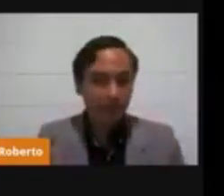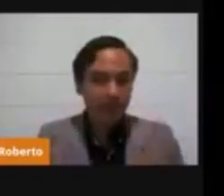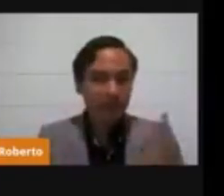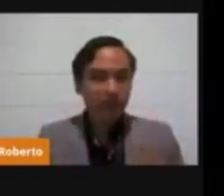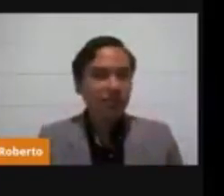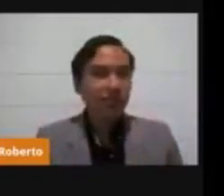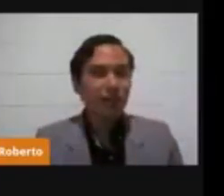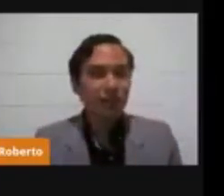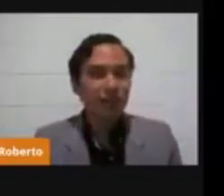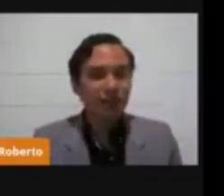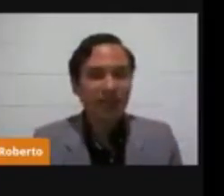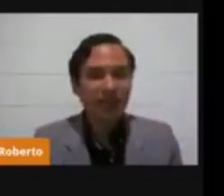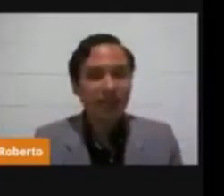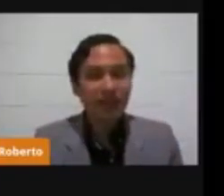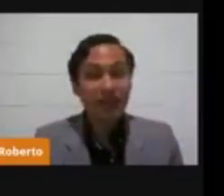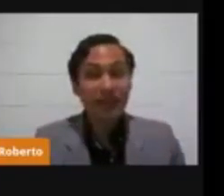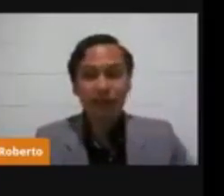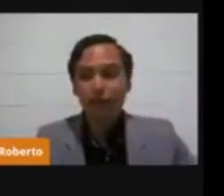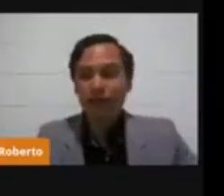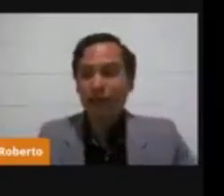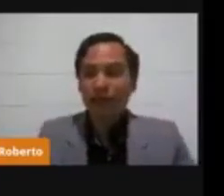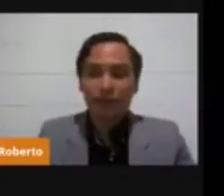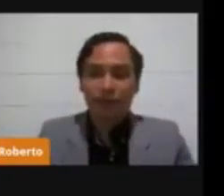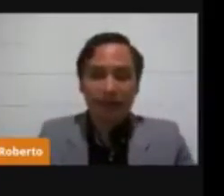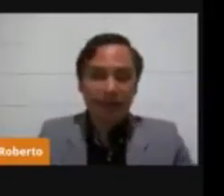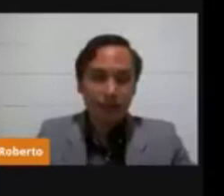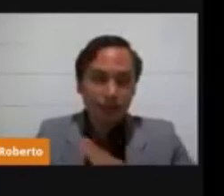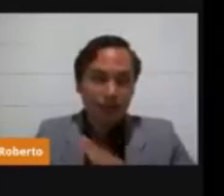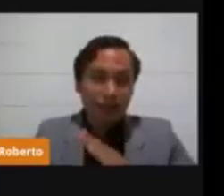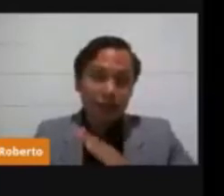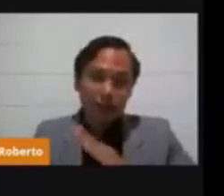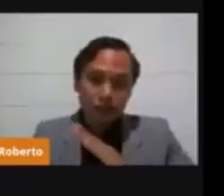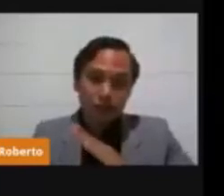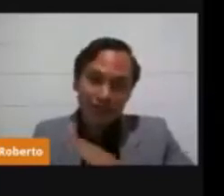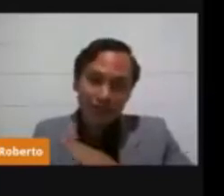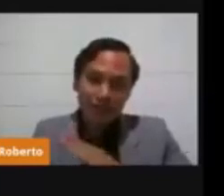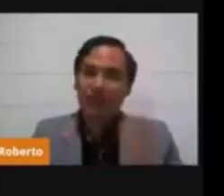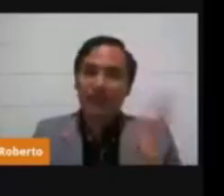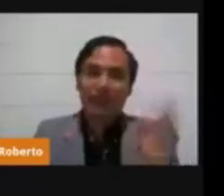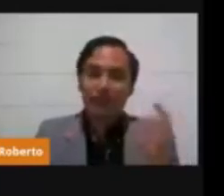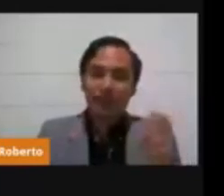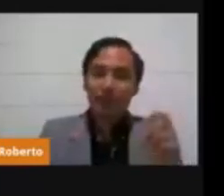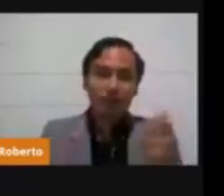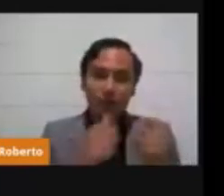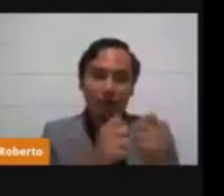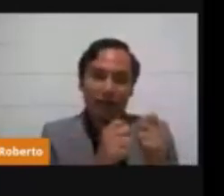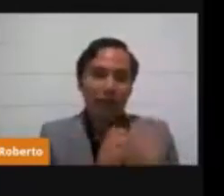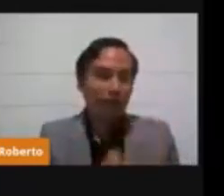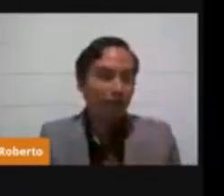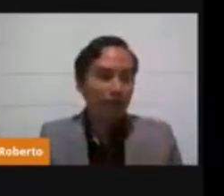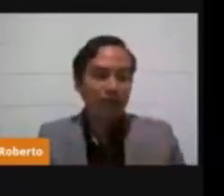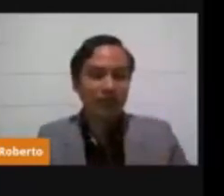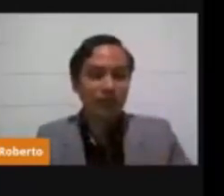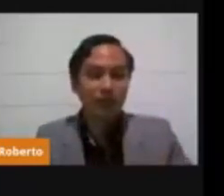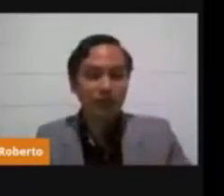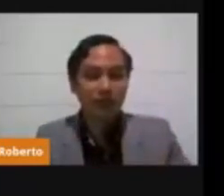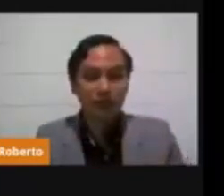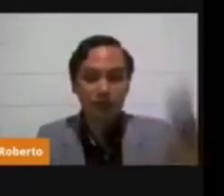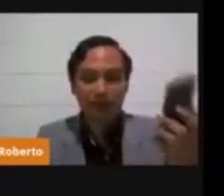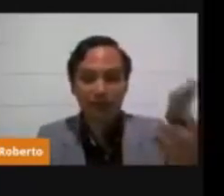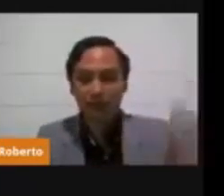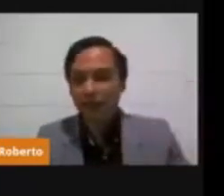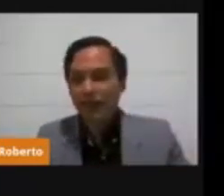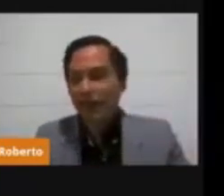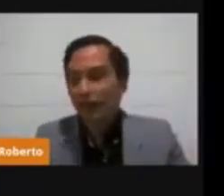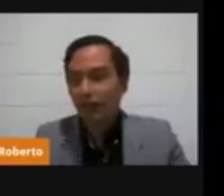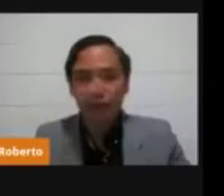que hemos estado mencionando, pero también les dejo la inquietud para conocer, y aquí podemos buscar, por ejemplo, si tenemos un teléfono,